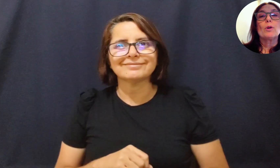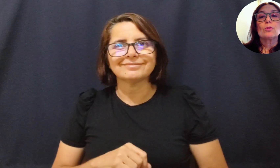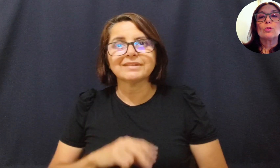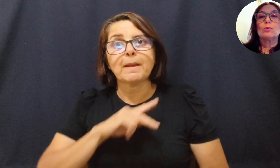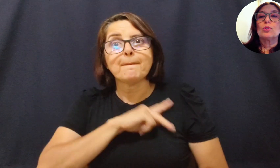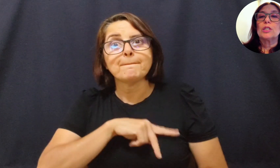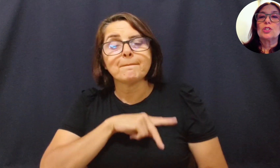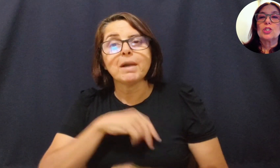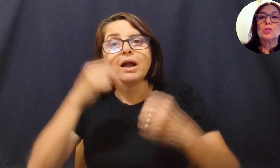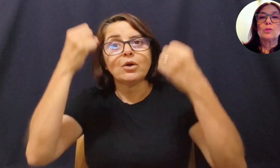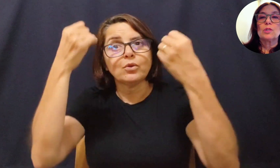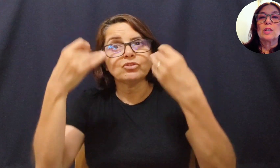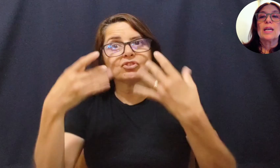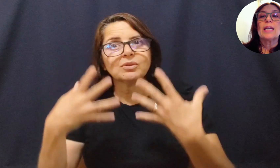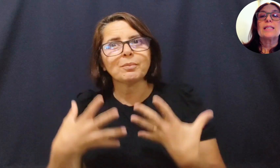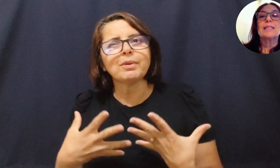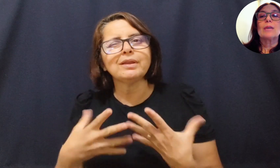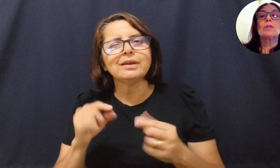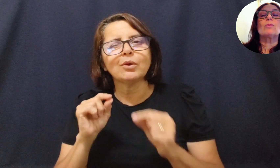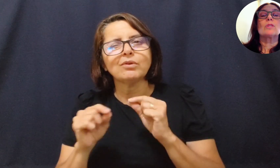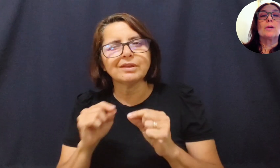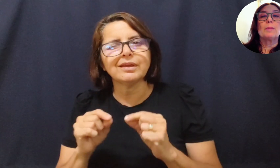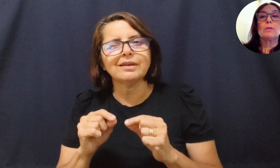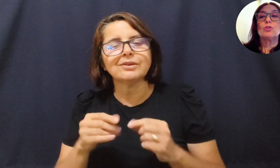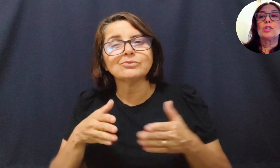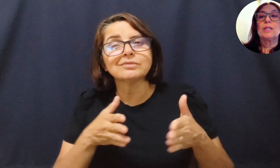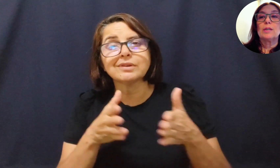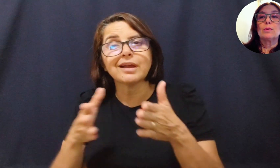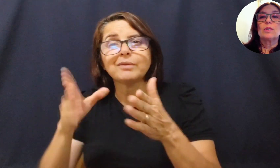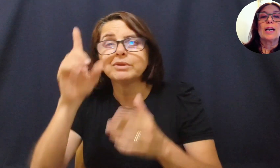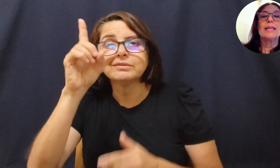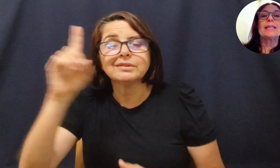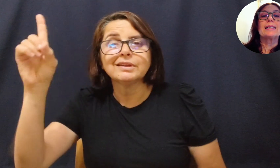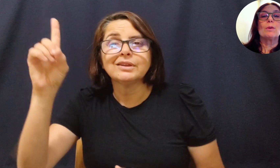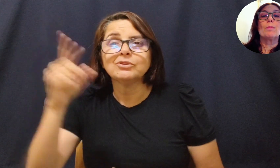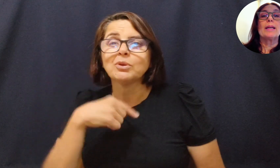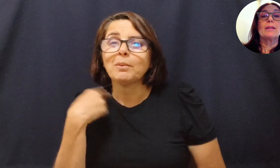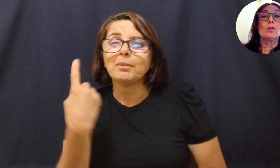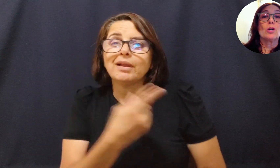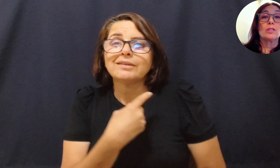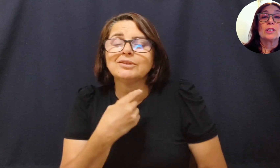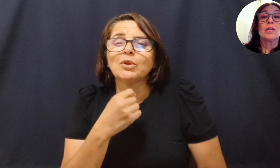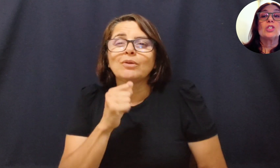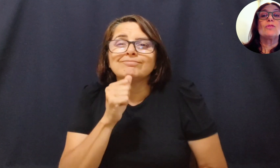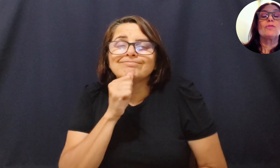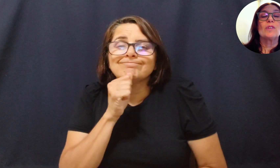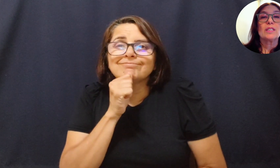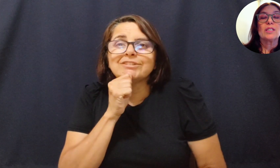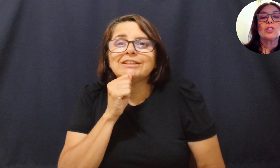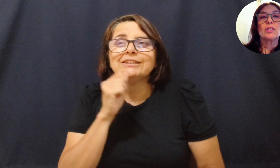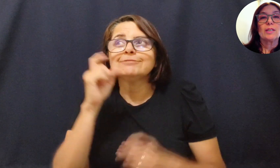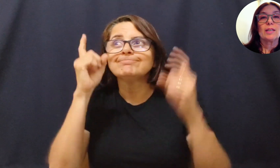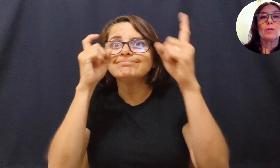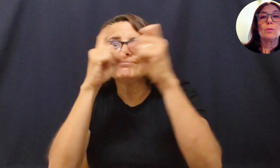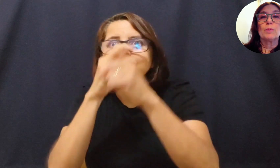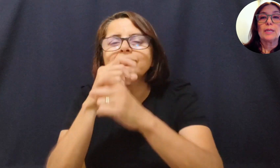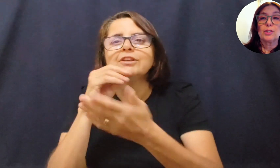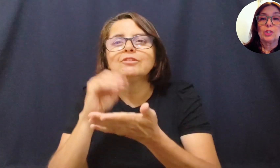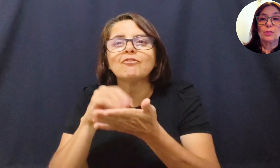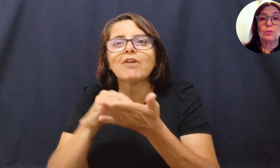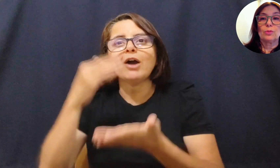O apóstolo dos gentios ressalta que os caminhos de Deus ainda são para nós difíceis de